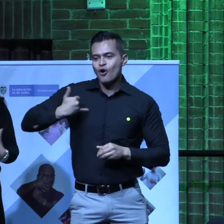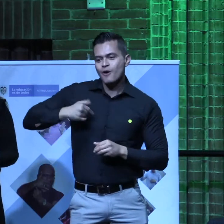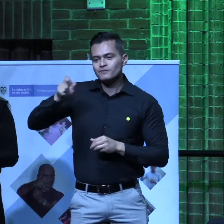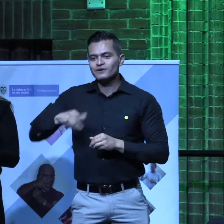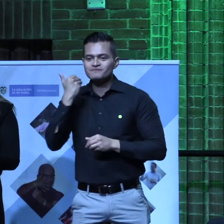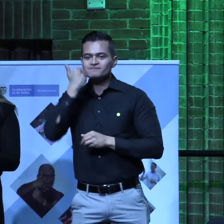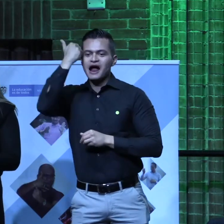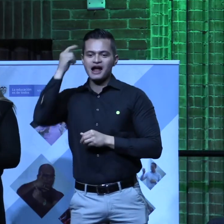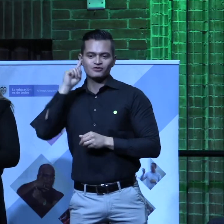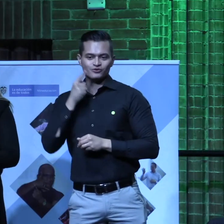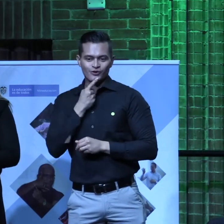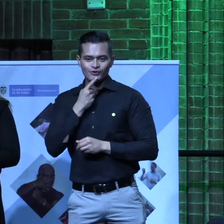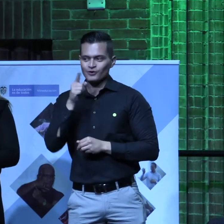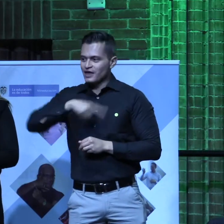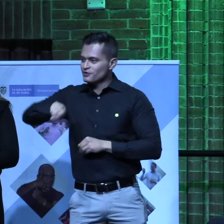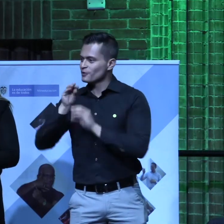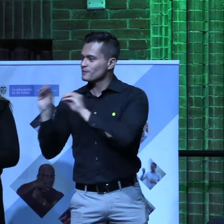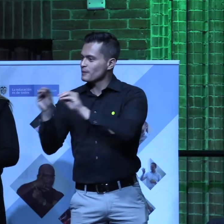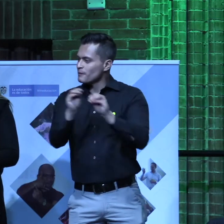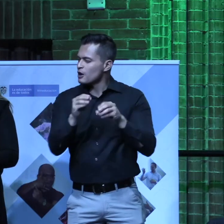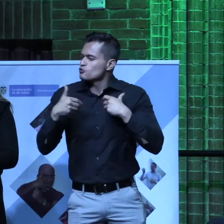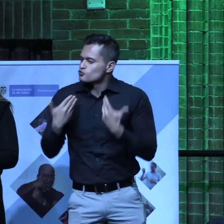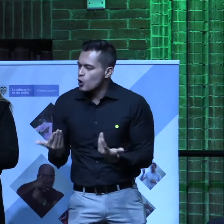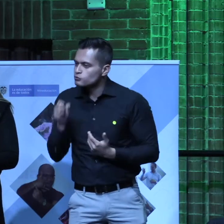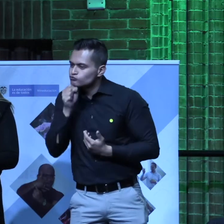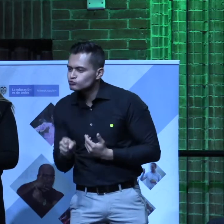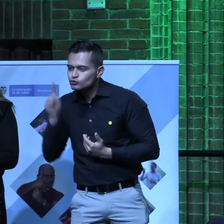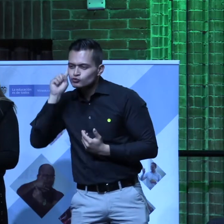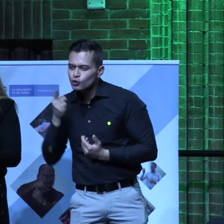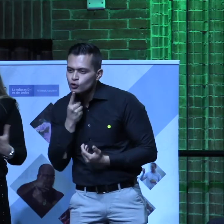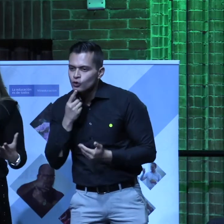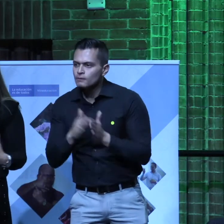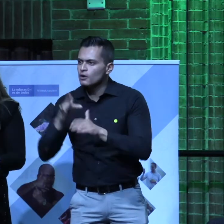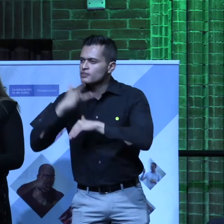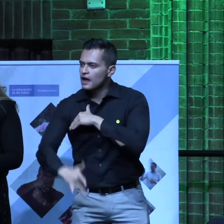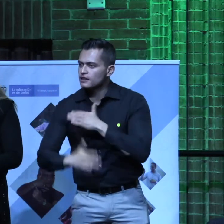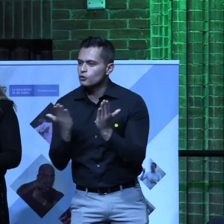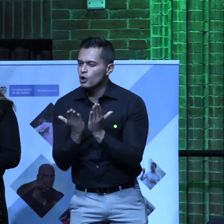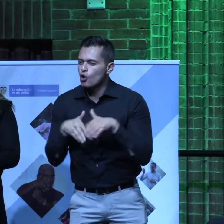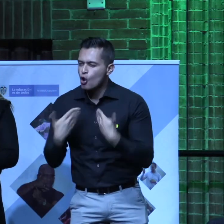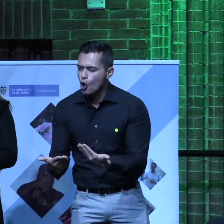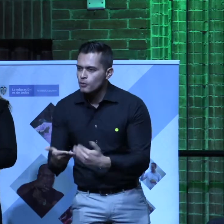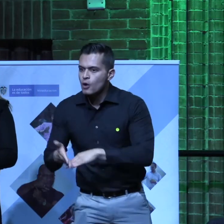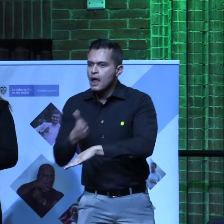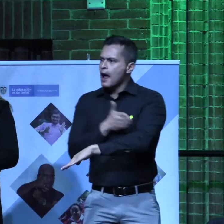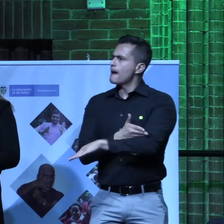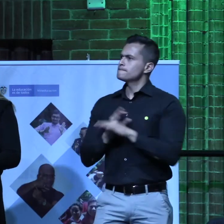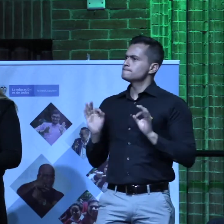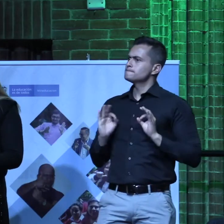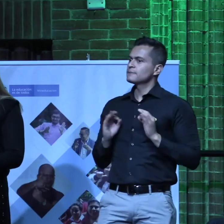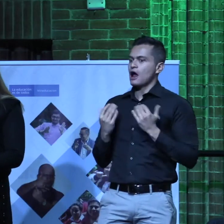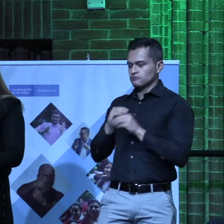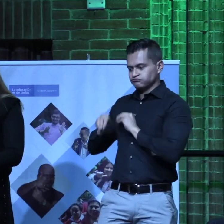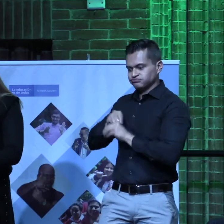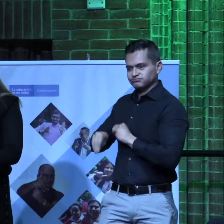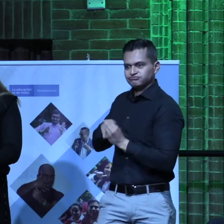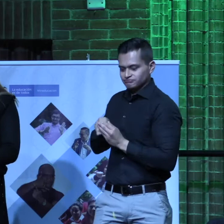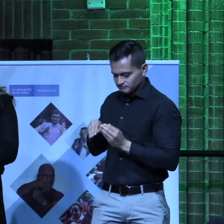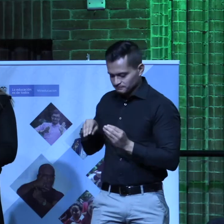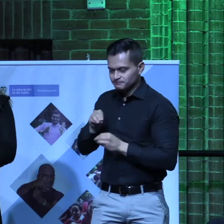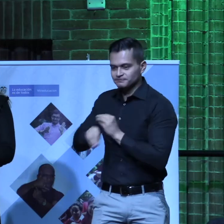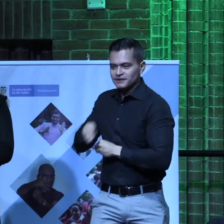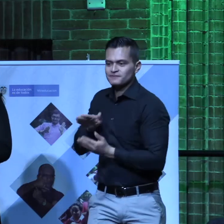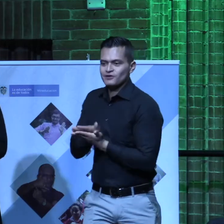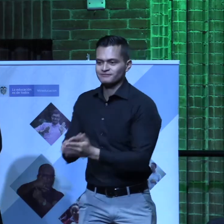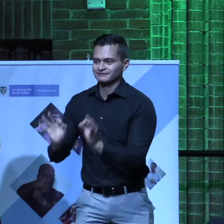¿Cómo abordamos la educación de las personas sordas que llegan en extra edad? Eran lineamientos que no teníamos desde el instituto.